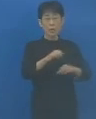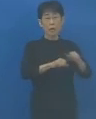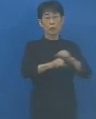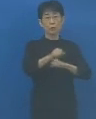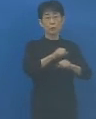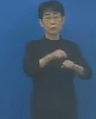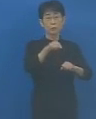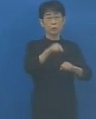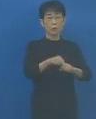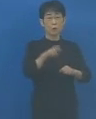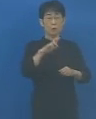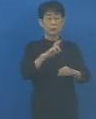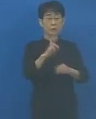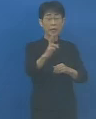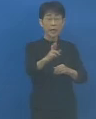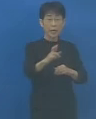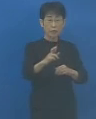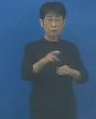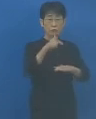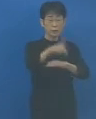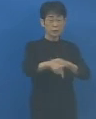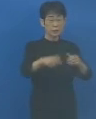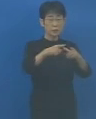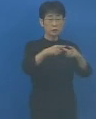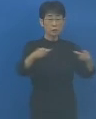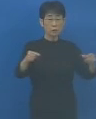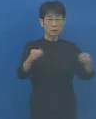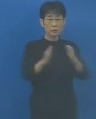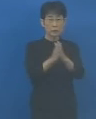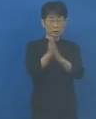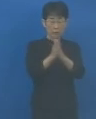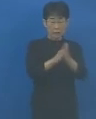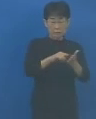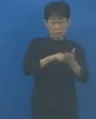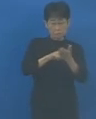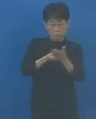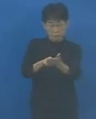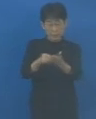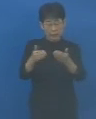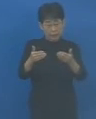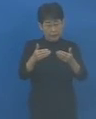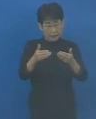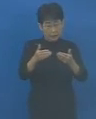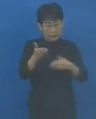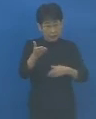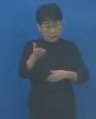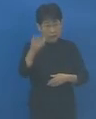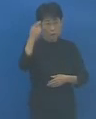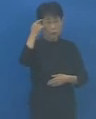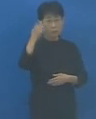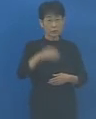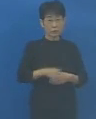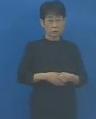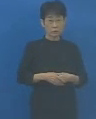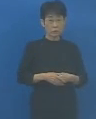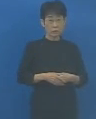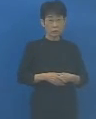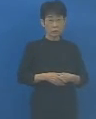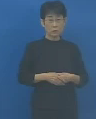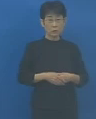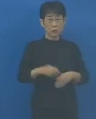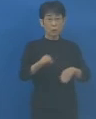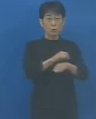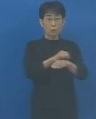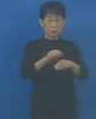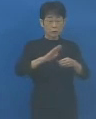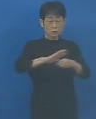はり JR 西日本に要請しなければならないのではないかと思います。 まあ、これはコロナという特別な状況のも